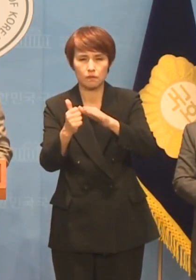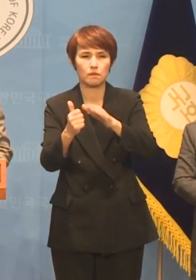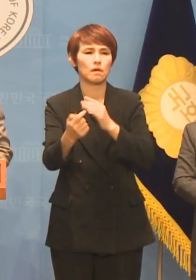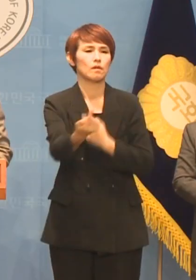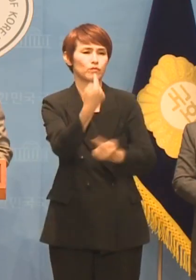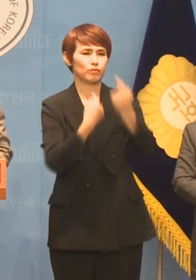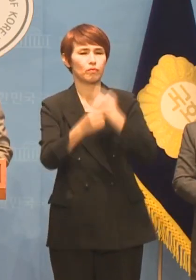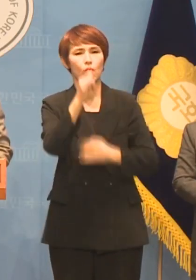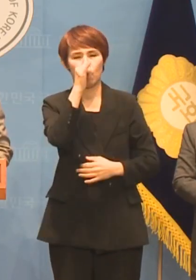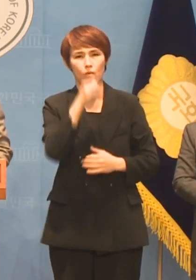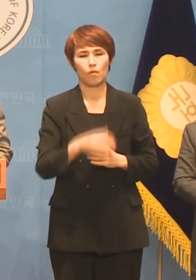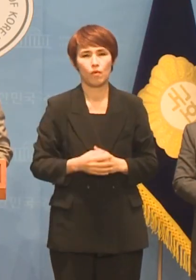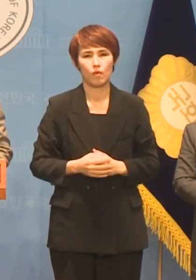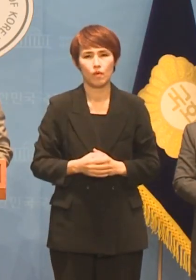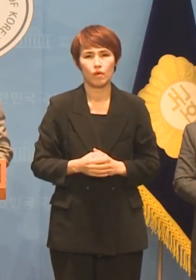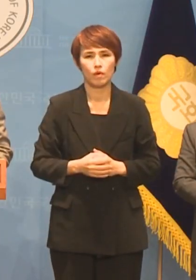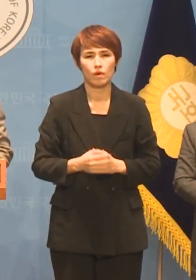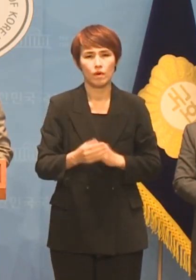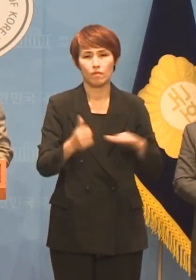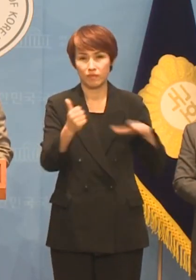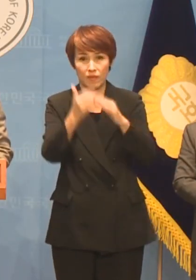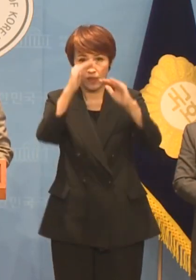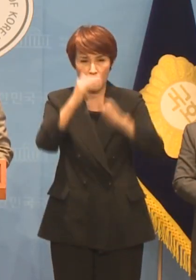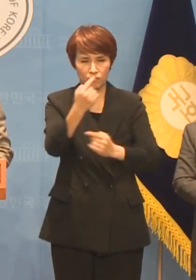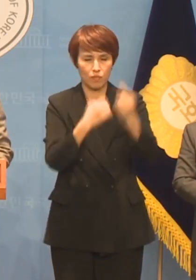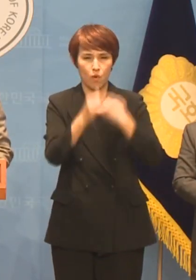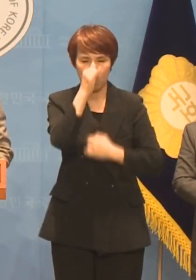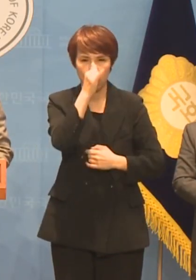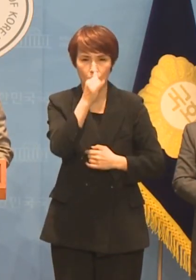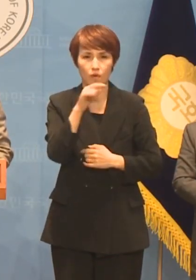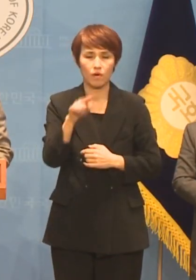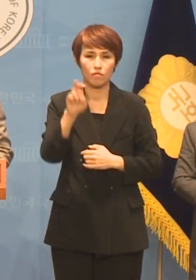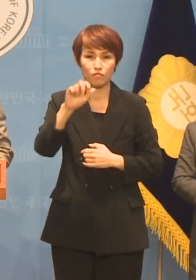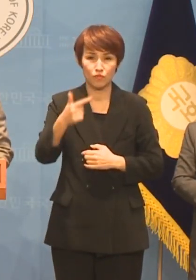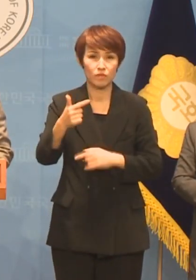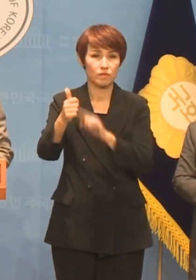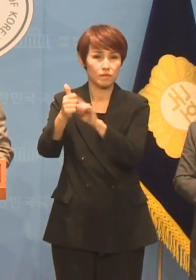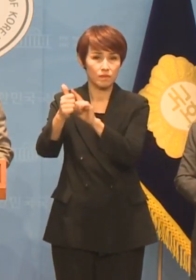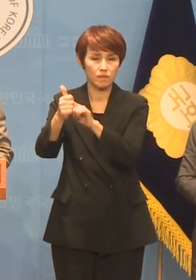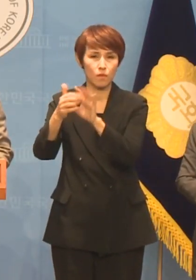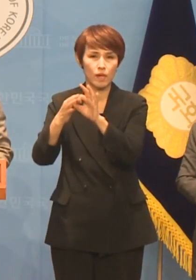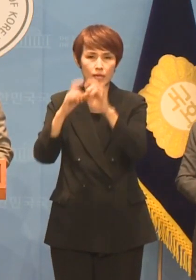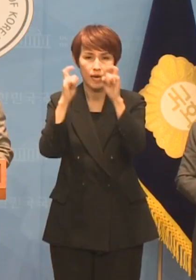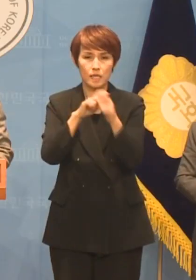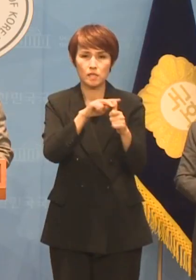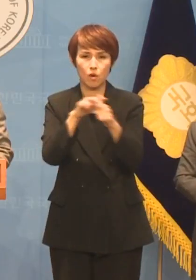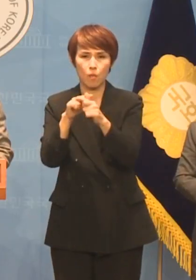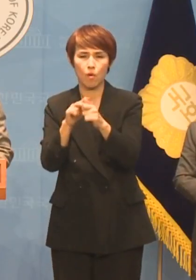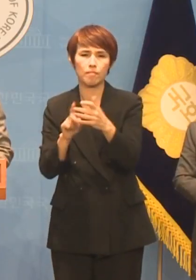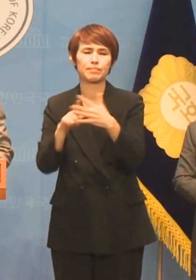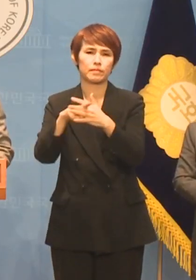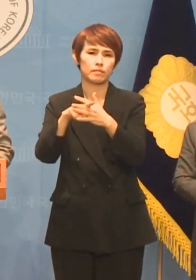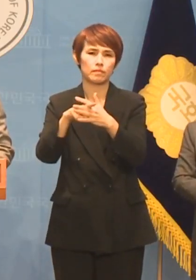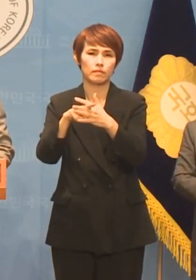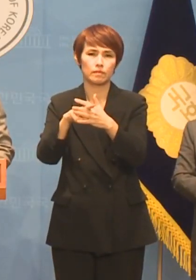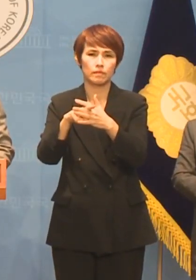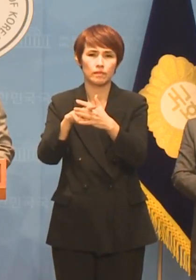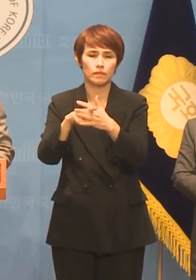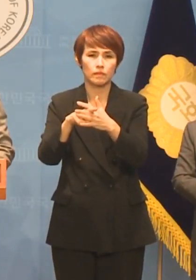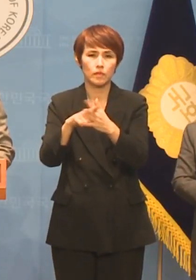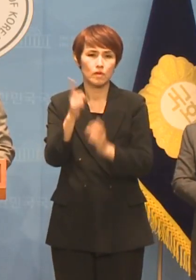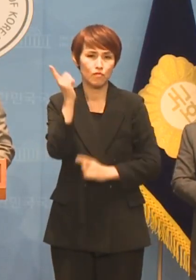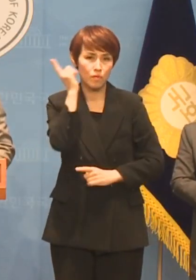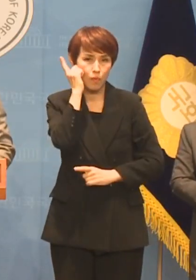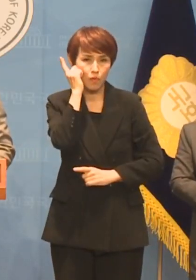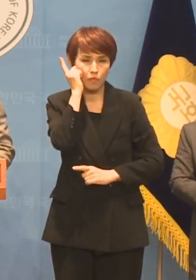있습니다. 현재 그 커뮤니티를 중심으로 문영배 재판관의 개인정보가 유출되었으며